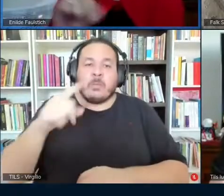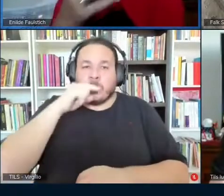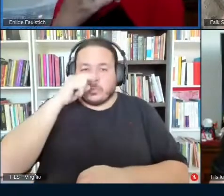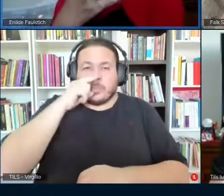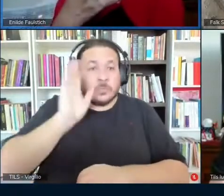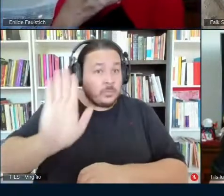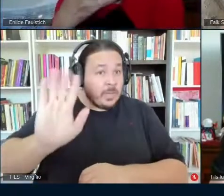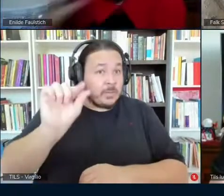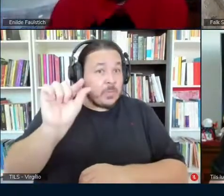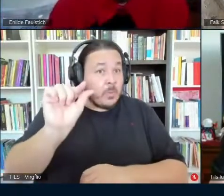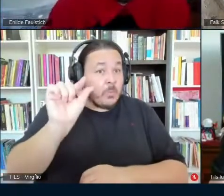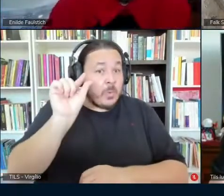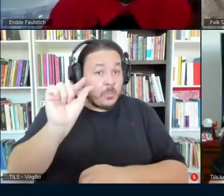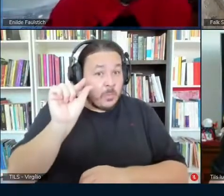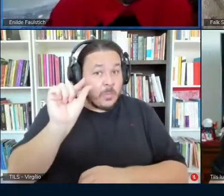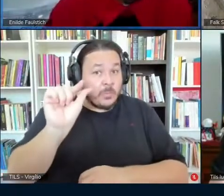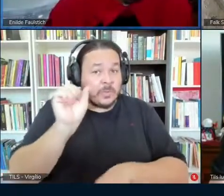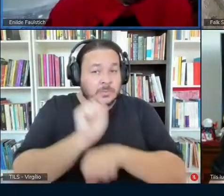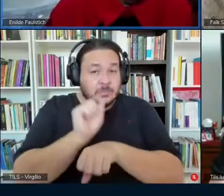Só um minutinho.